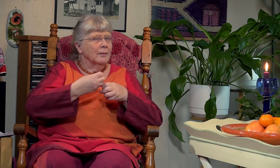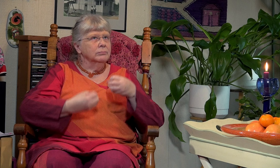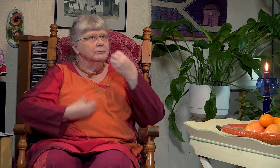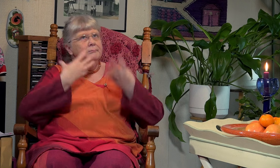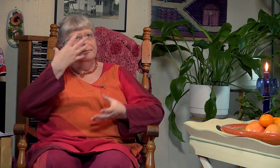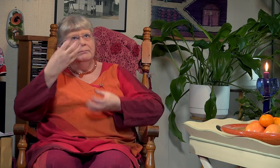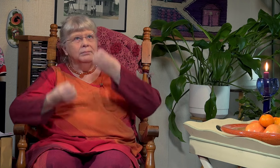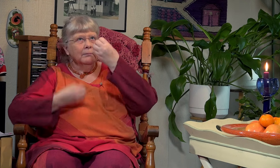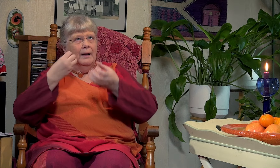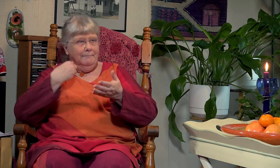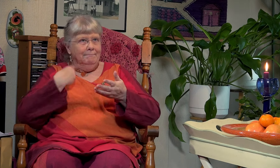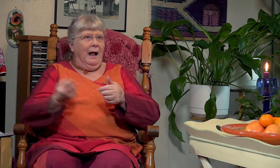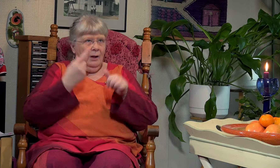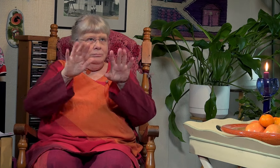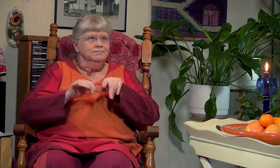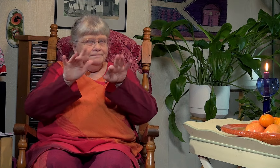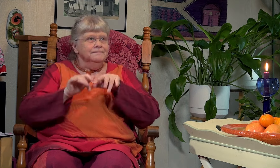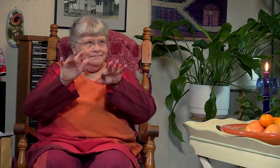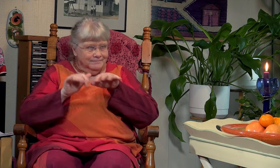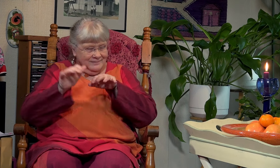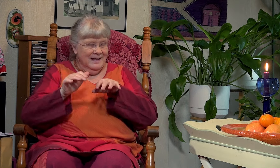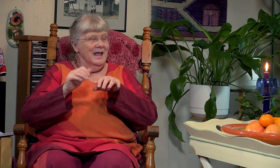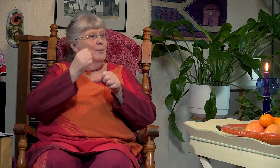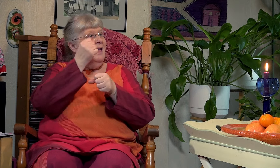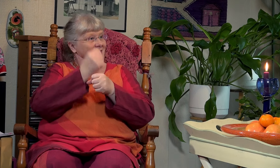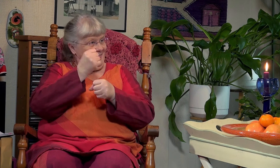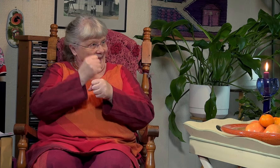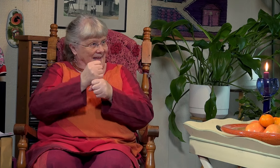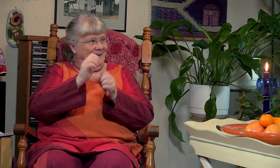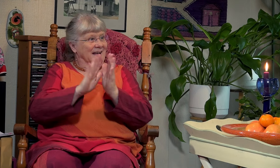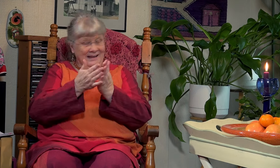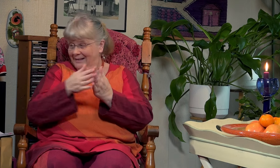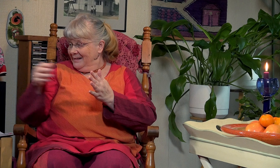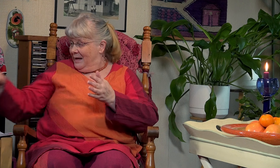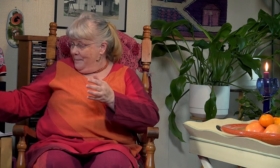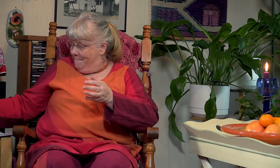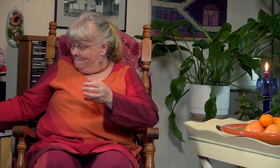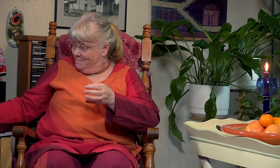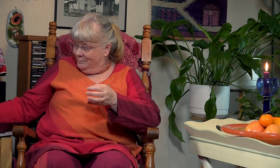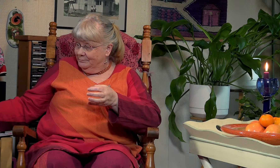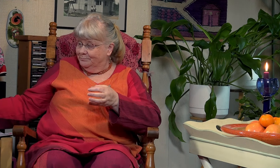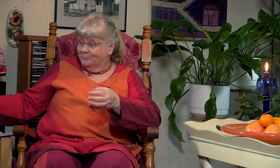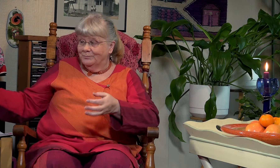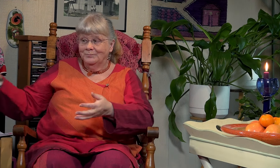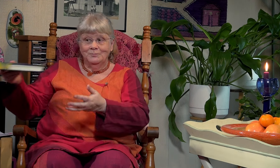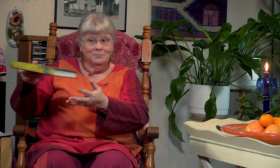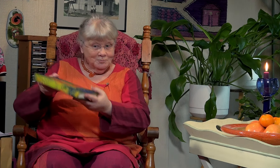Ja silloin aloin kertoa tarinoita niin kuin lapsuuskokemuksistani ja kirjoitin niitä ylös ja tein kirjan